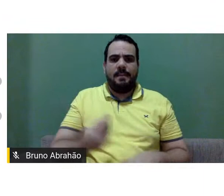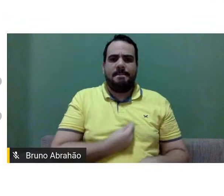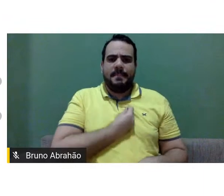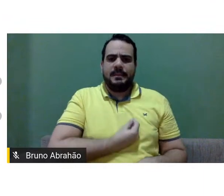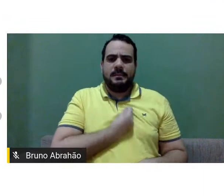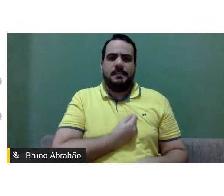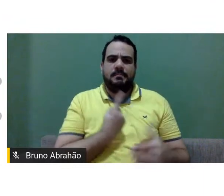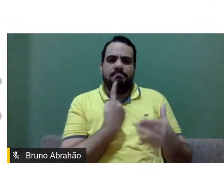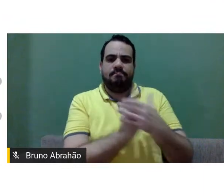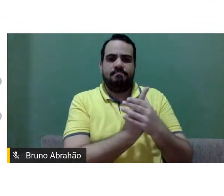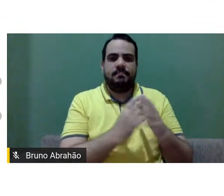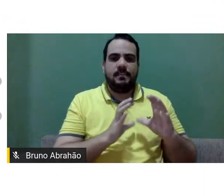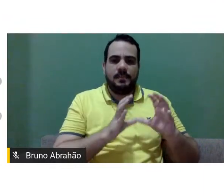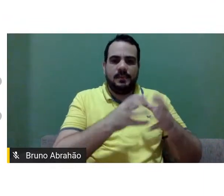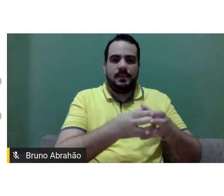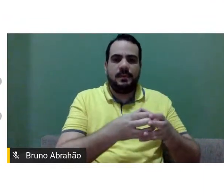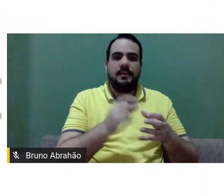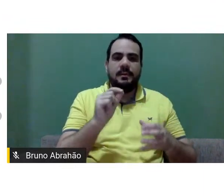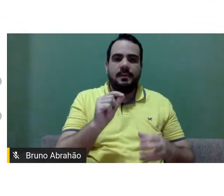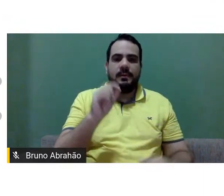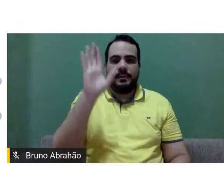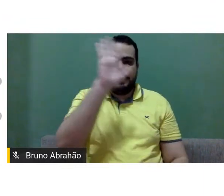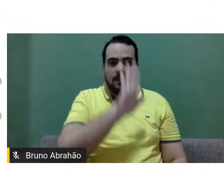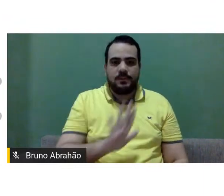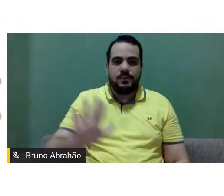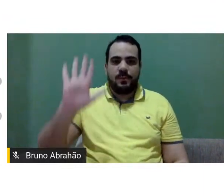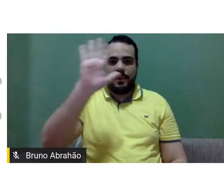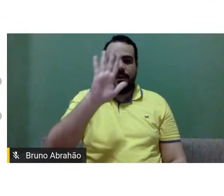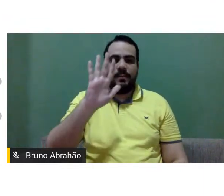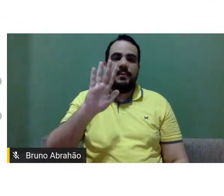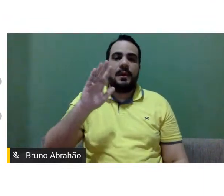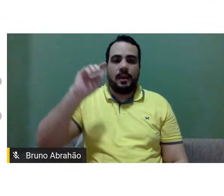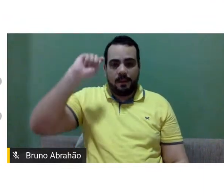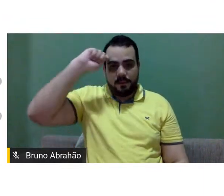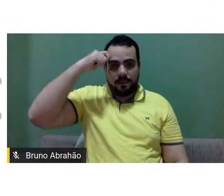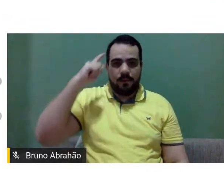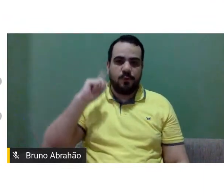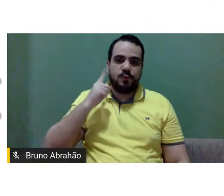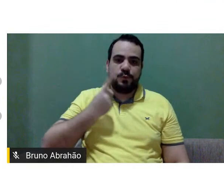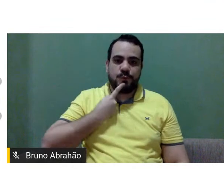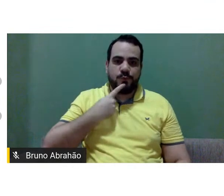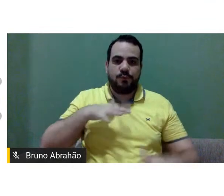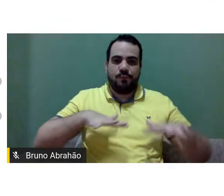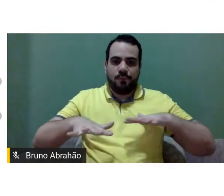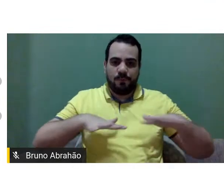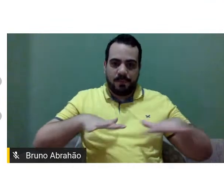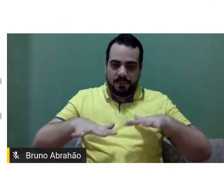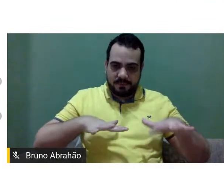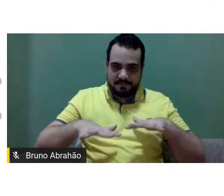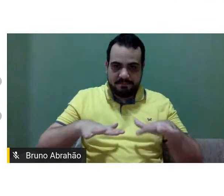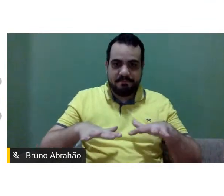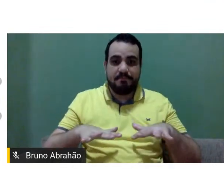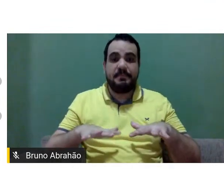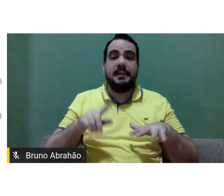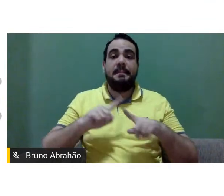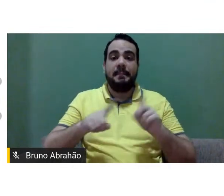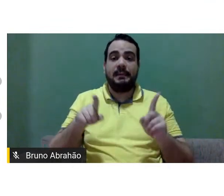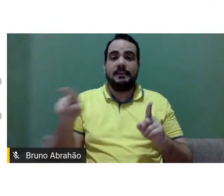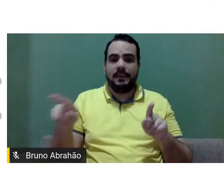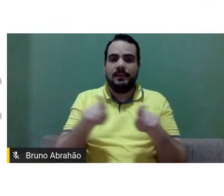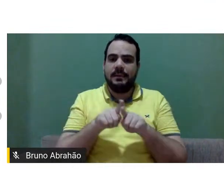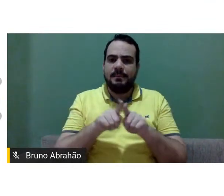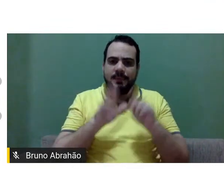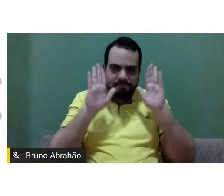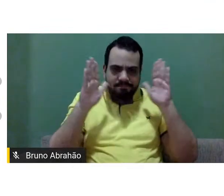agora o rosto de letras-libras não ele participa de grupos de